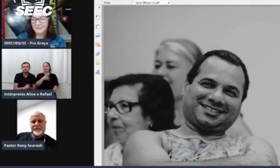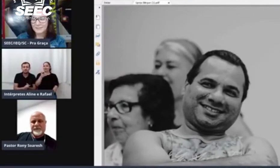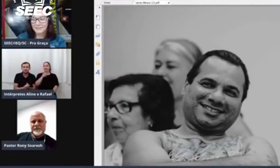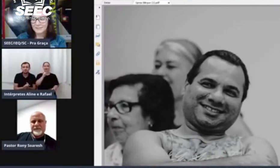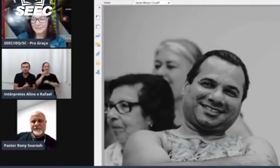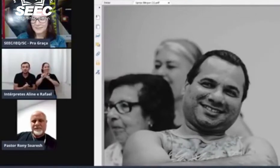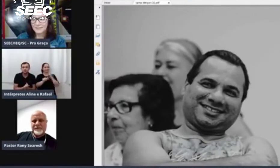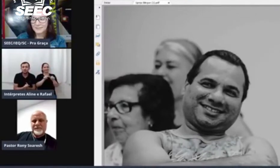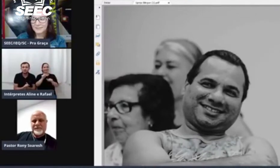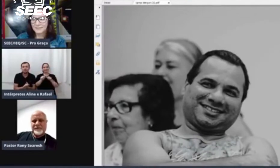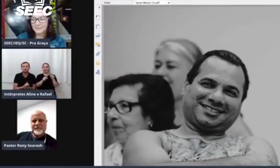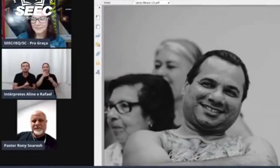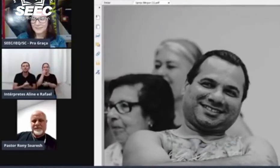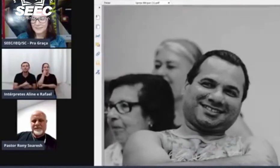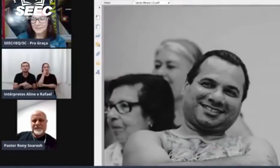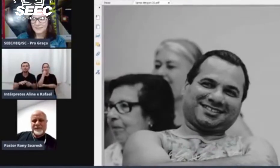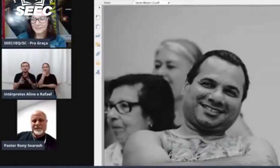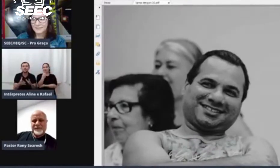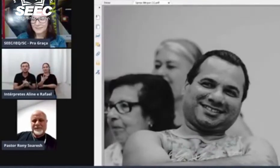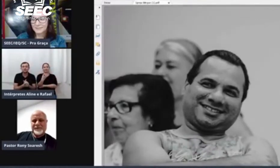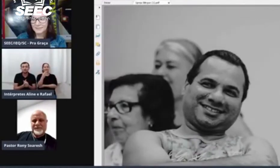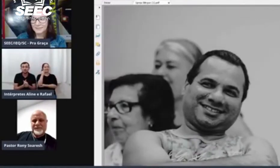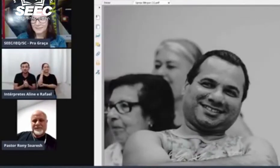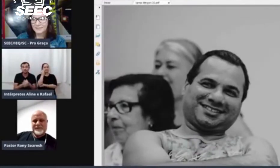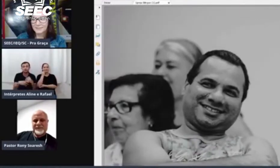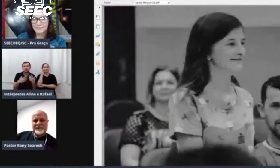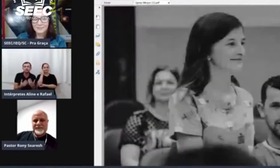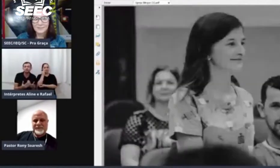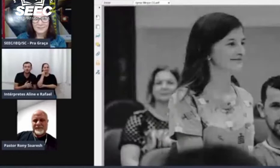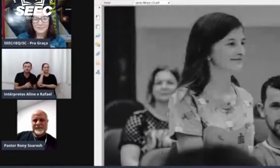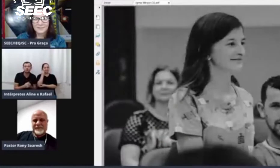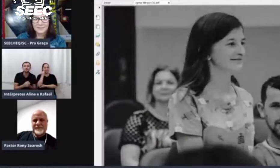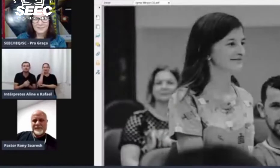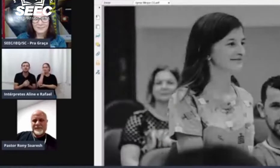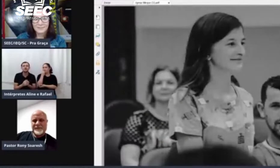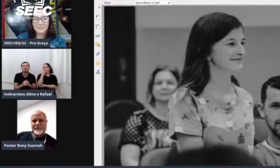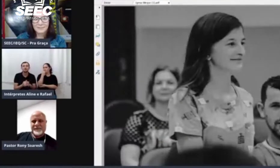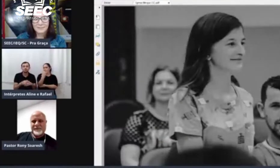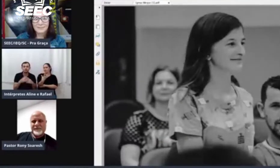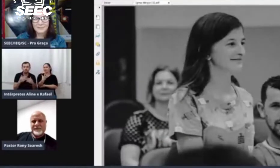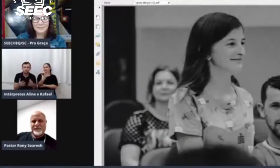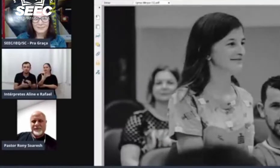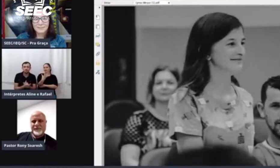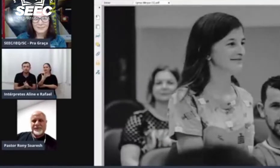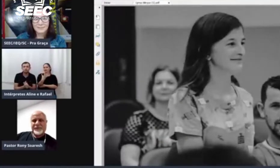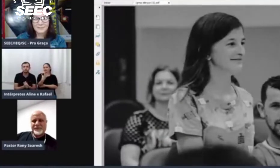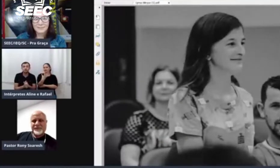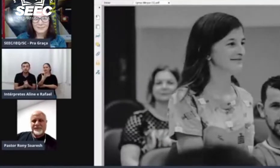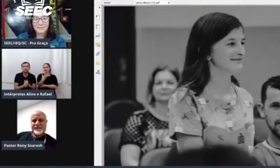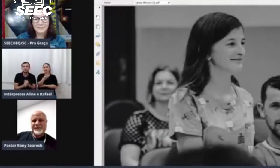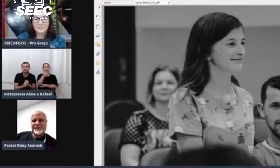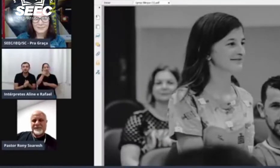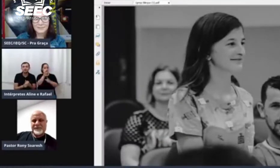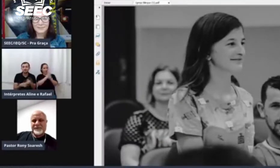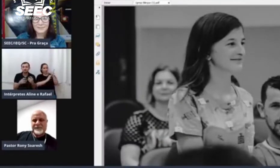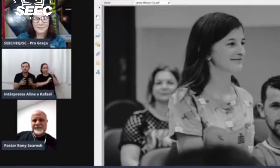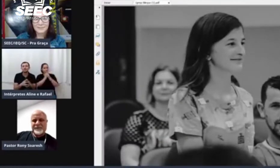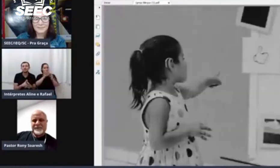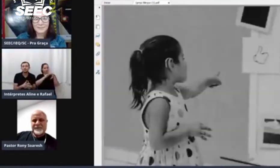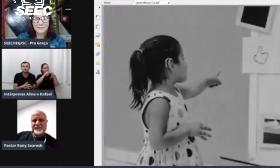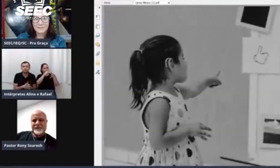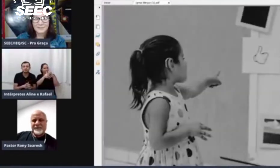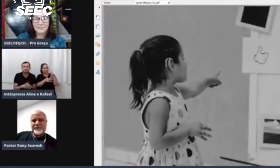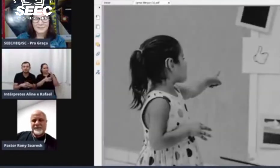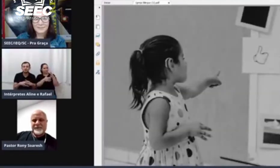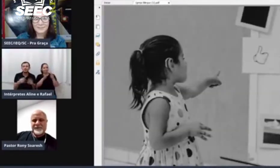trabalho extremamente recompensador, né? Foi uma experiência positiva para nós, né? foi esse primeiro culto em Libras, e também eu